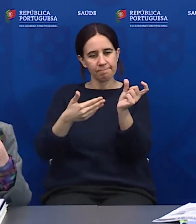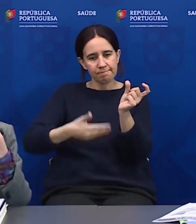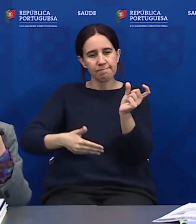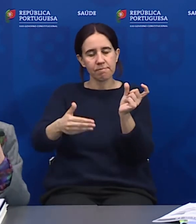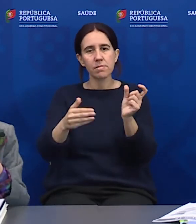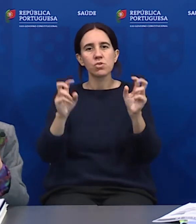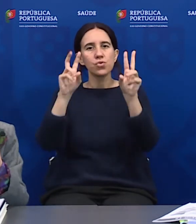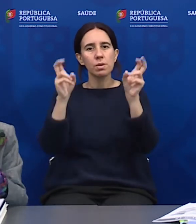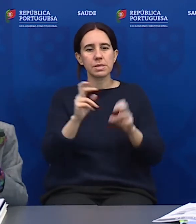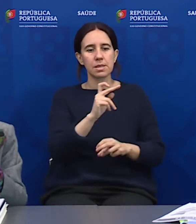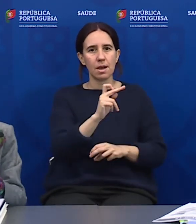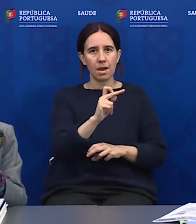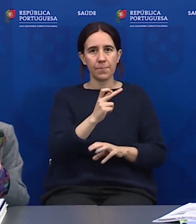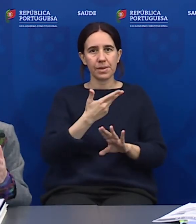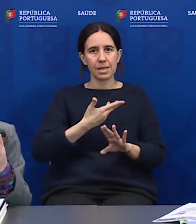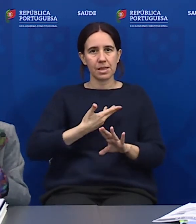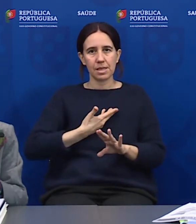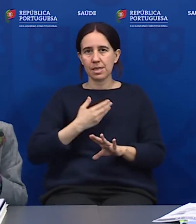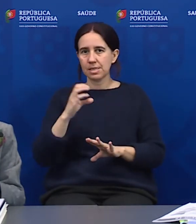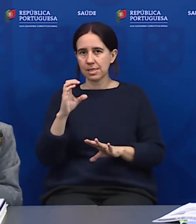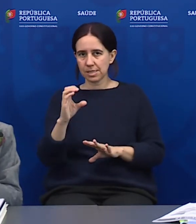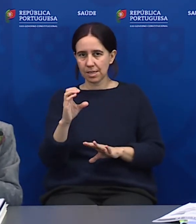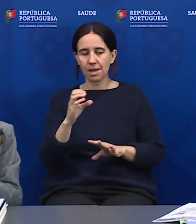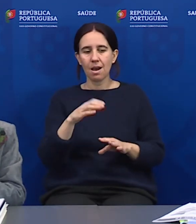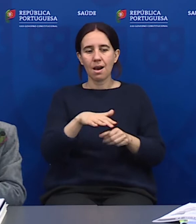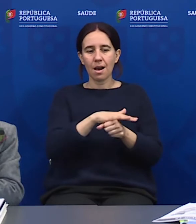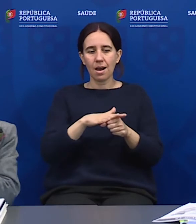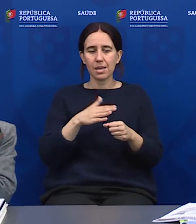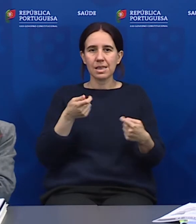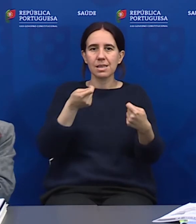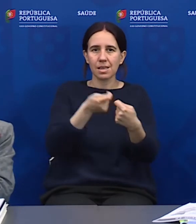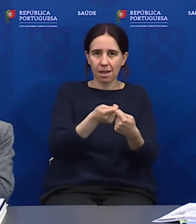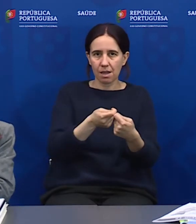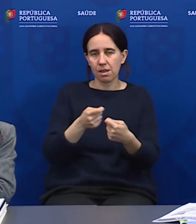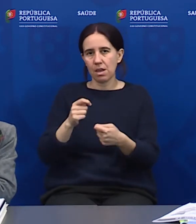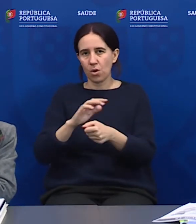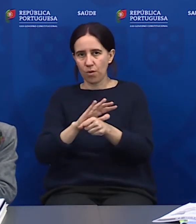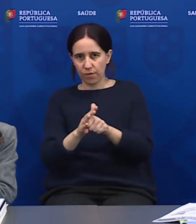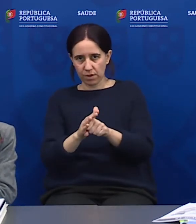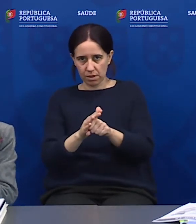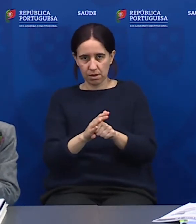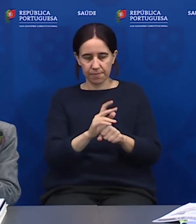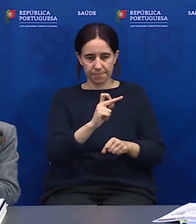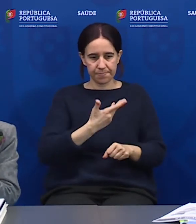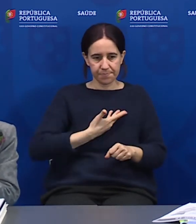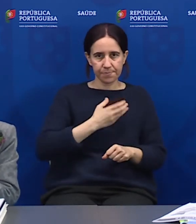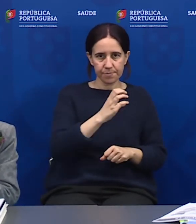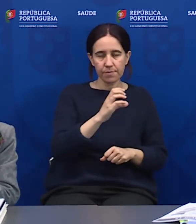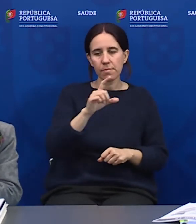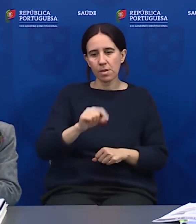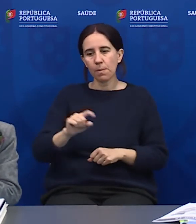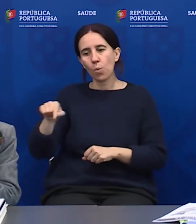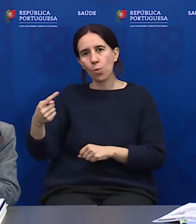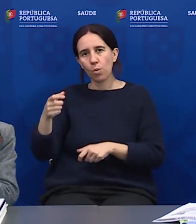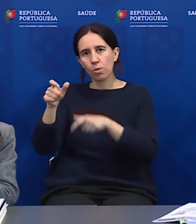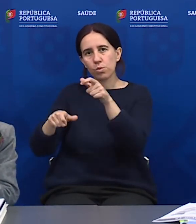frente, chama-se ADC, área dedicada a Covid. E depois os doentes que têm outros sintomas e que têm que ser atendidos,